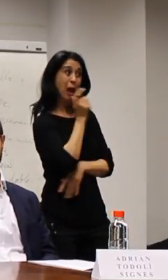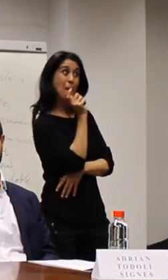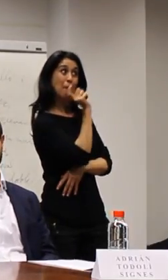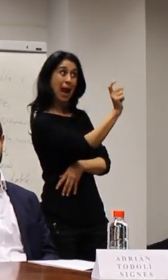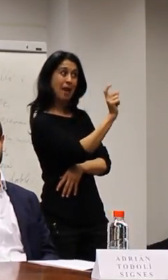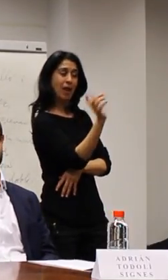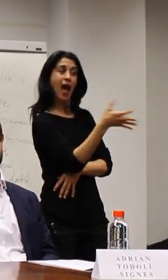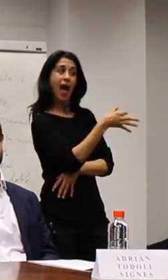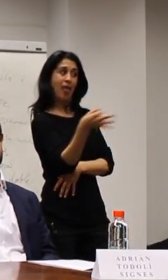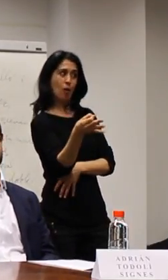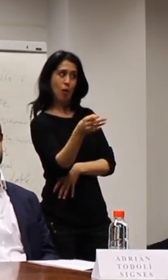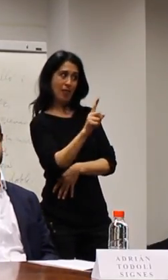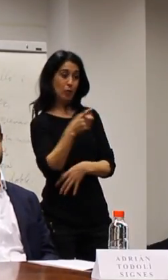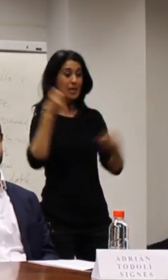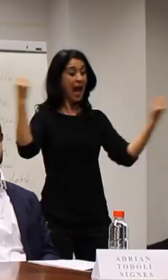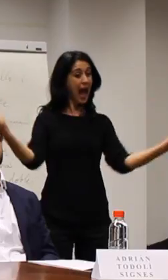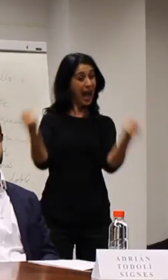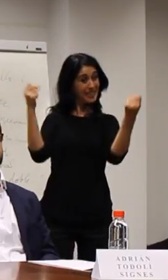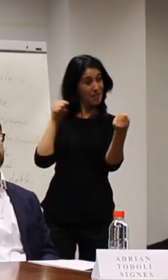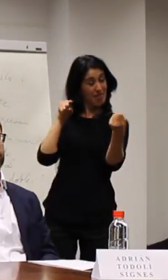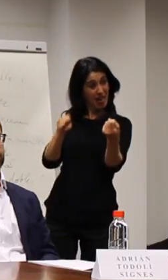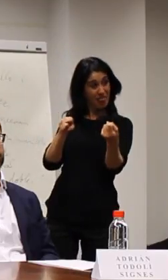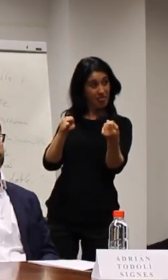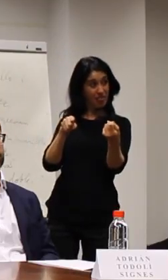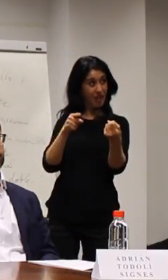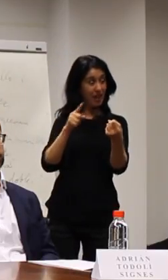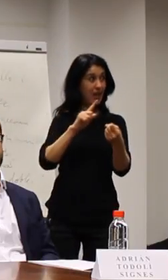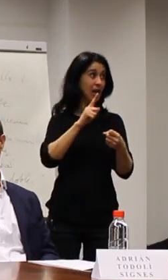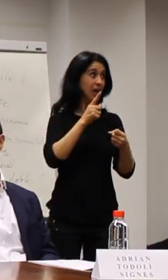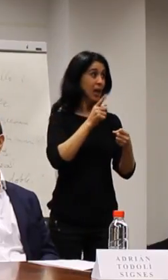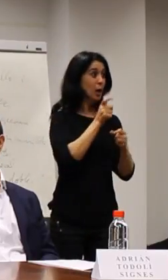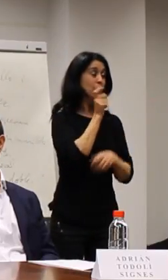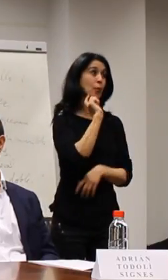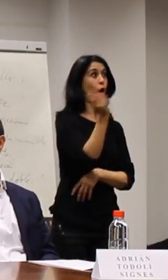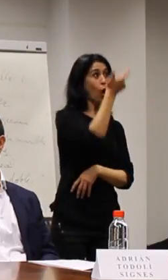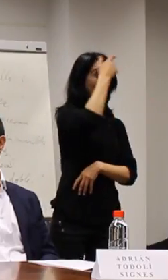de actividades. Algunos lo han llamado el capitalismo colaborativo.